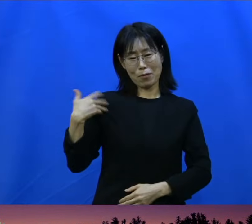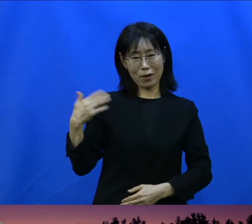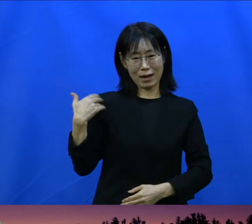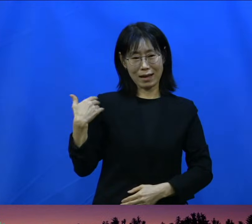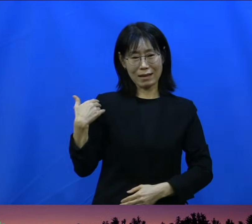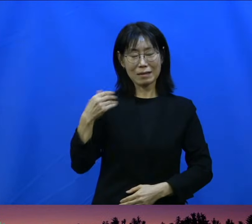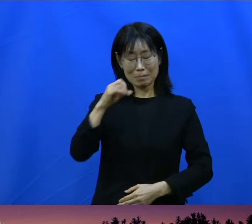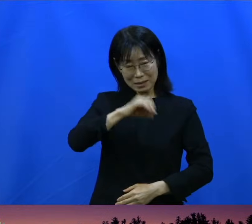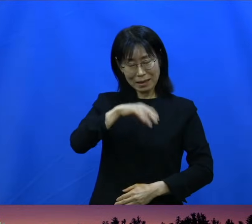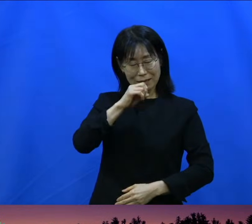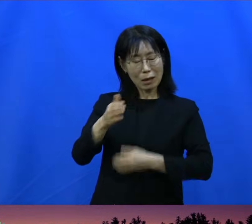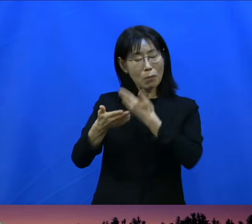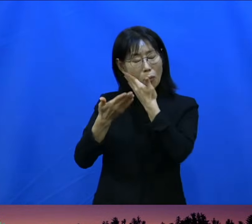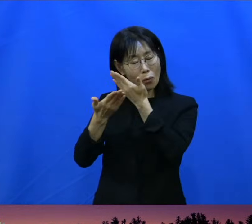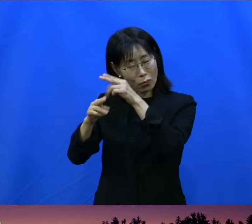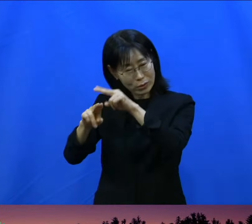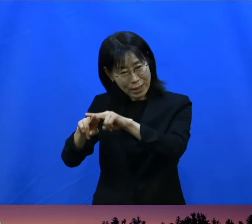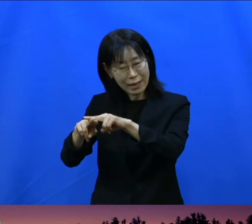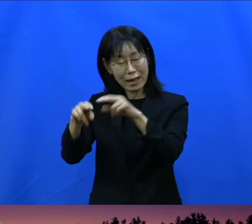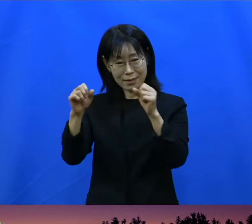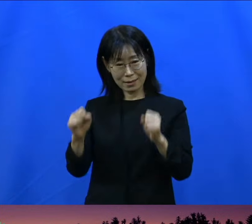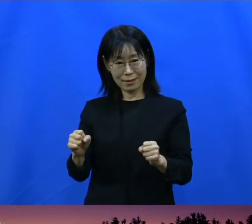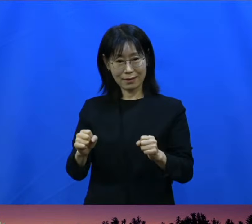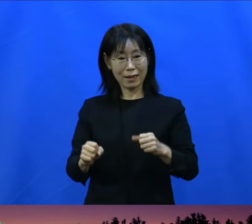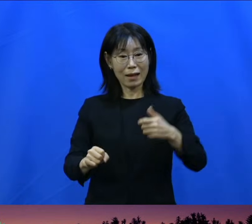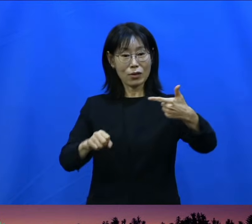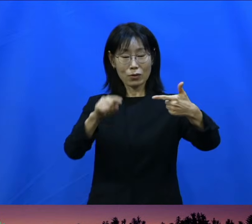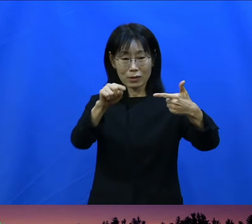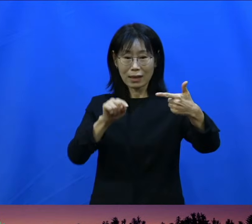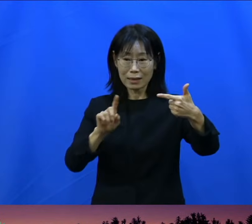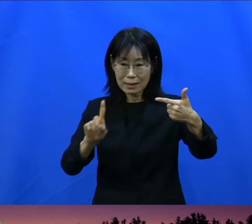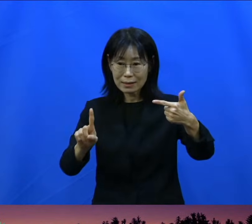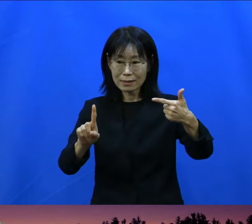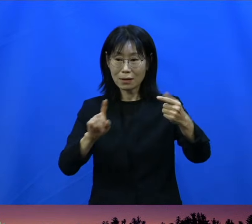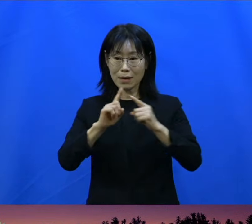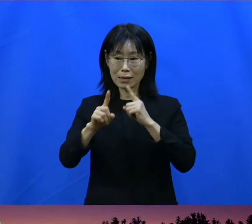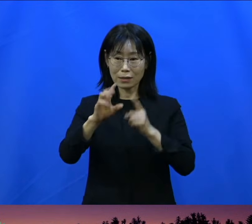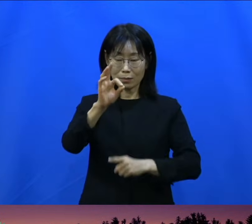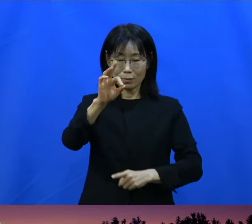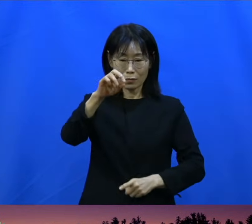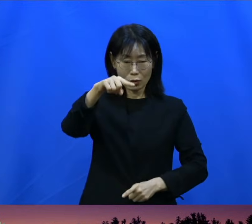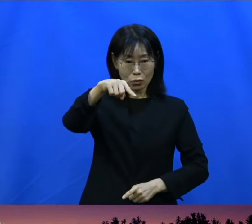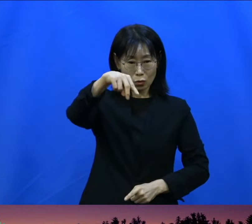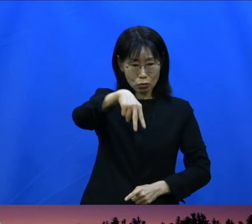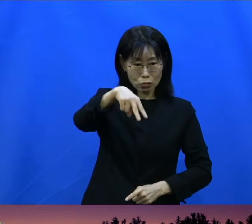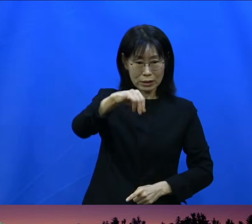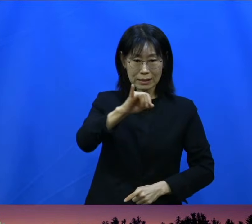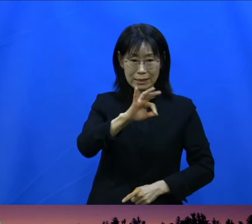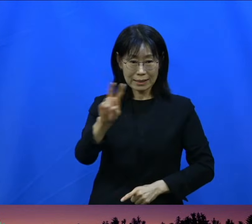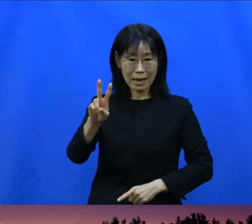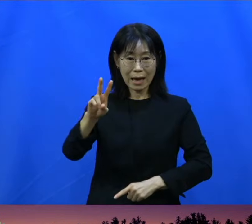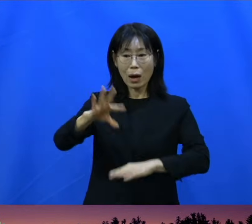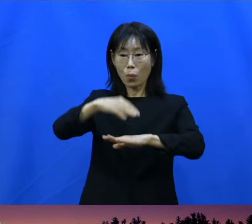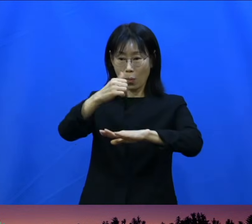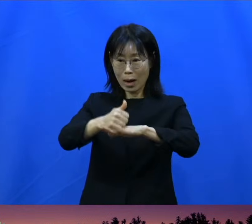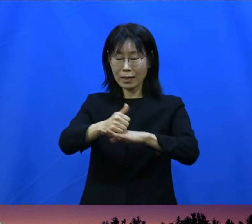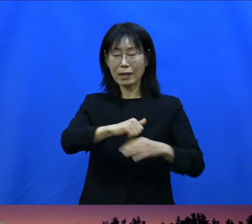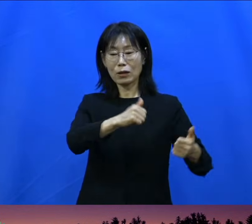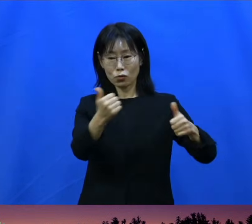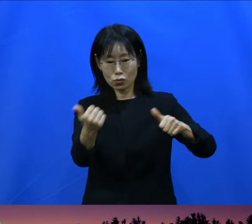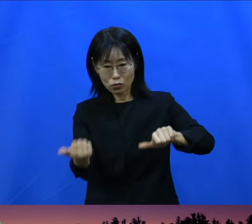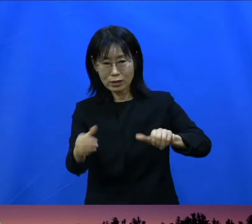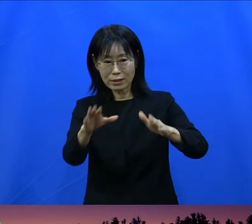앉으신 분이다. 자, 그런데 1절에 우시야 왕이 죽던 해에 그랬습니다. 인간의 왕의 몰락을 보여.